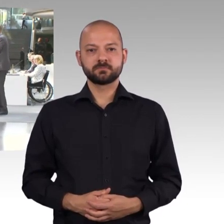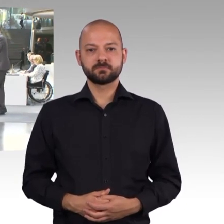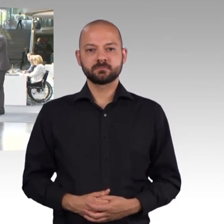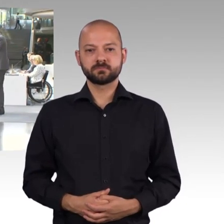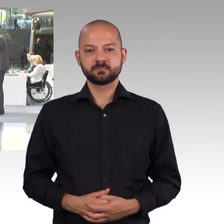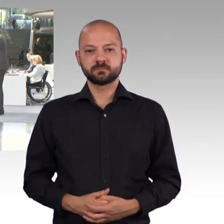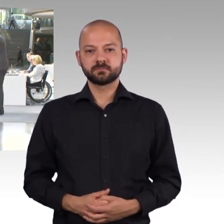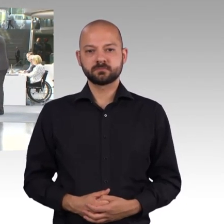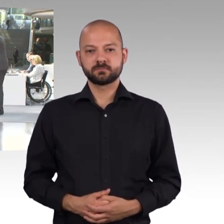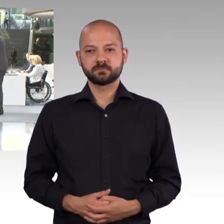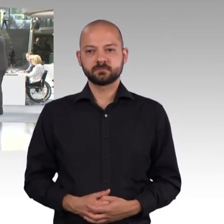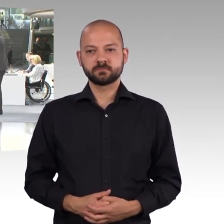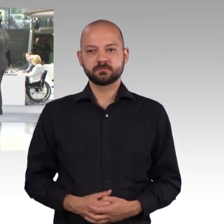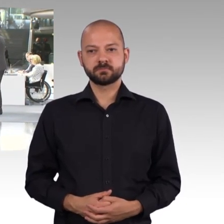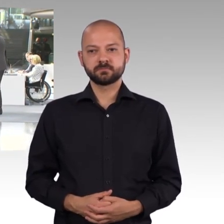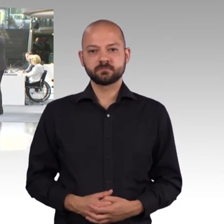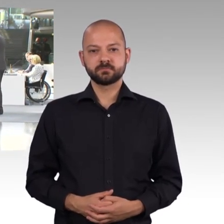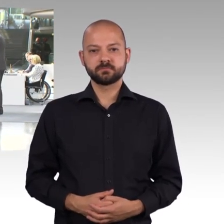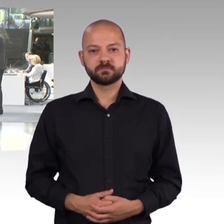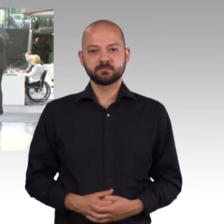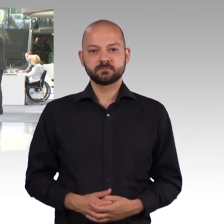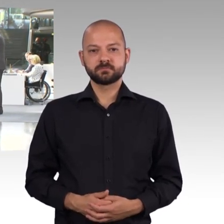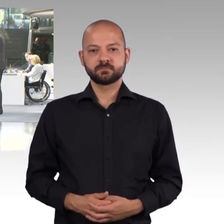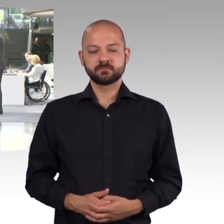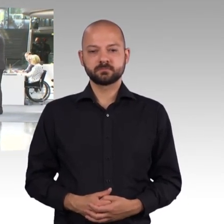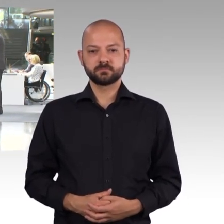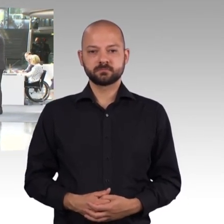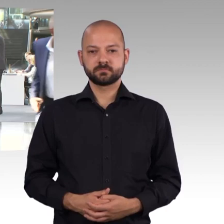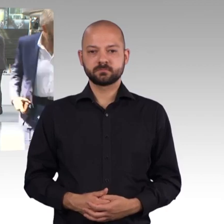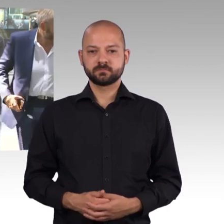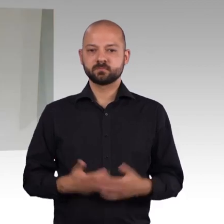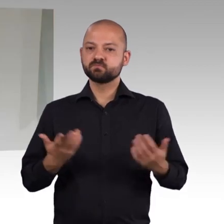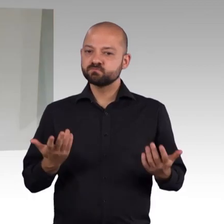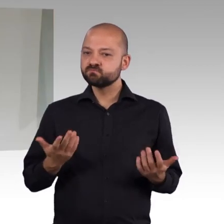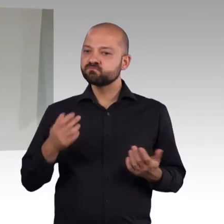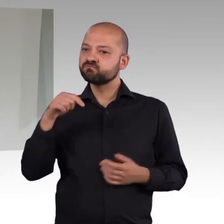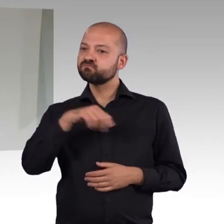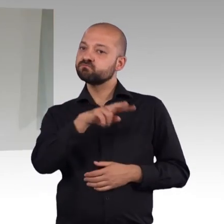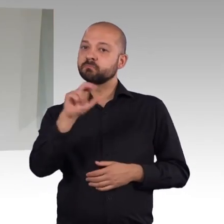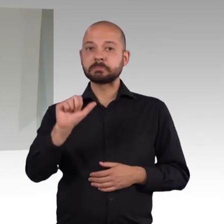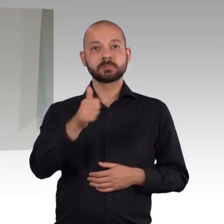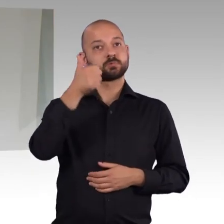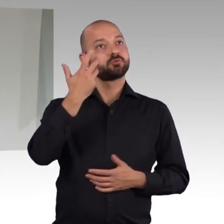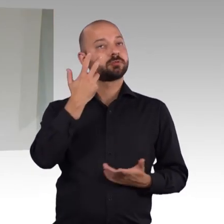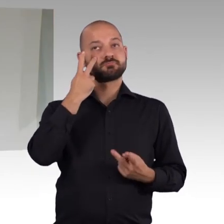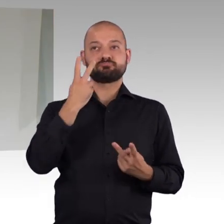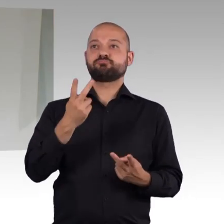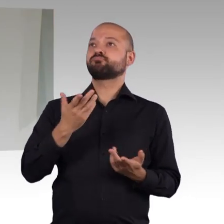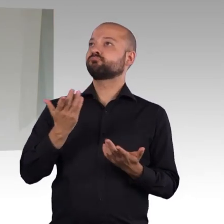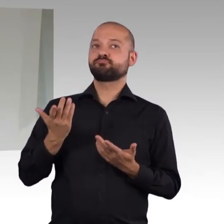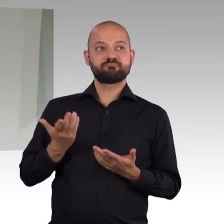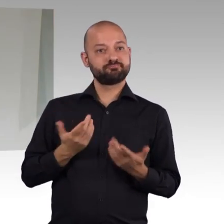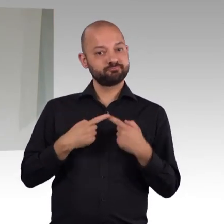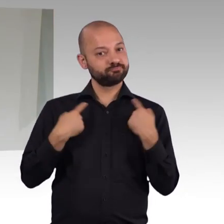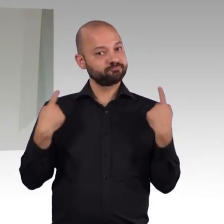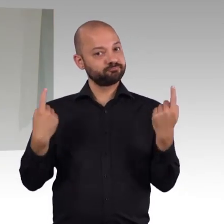Besonderer Anblick hier. Herr Präsident, meine Damen und Herren, ist ja hier schon ein bisschen grotesk,